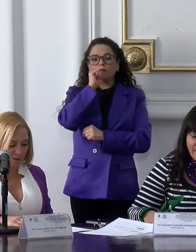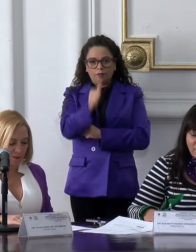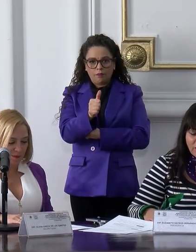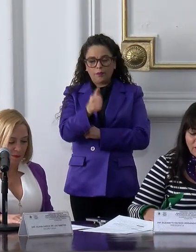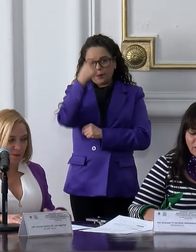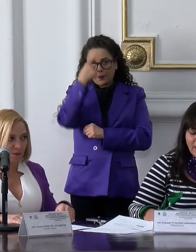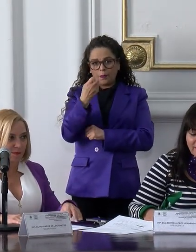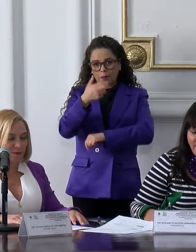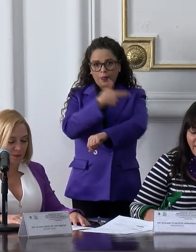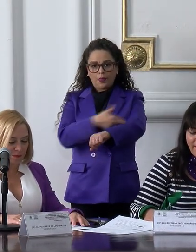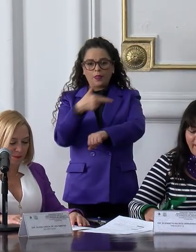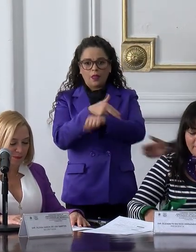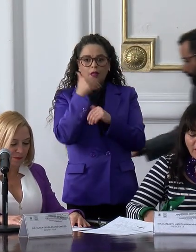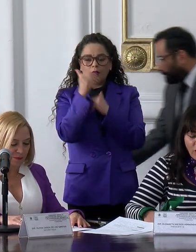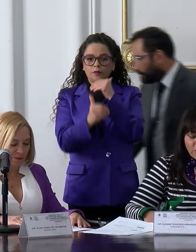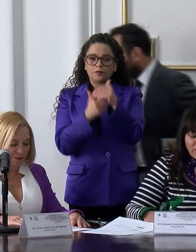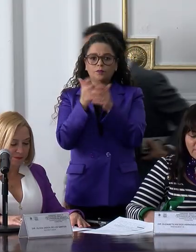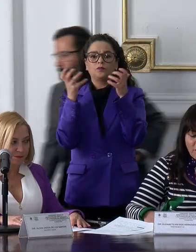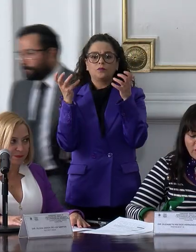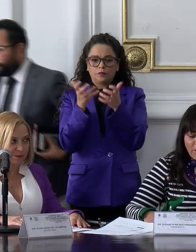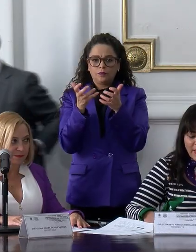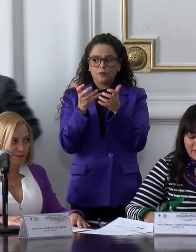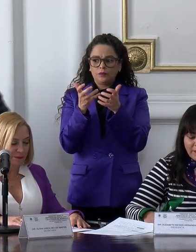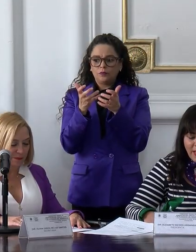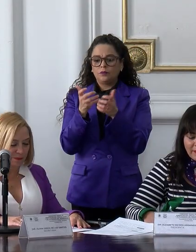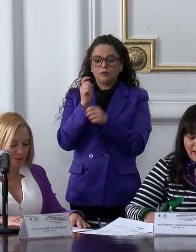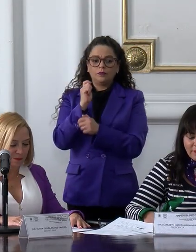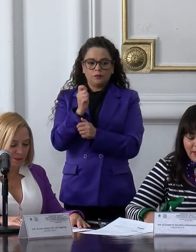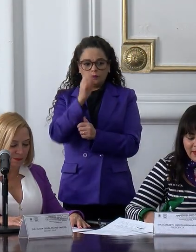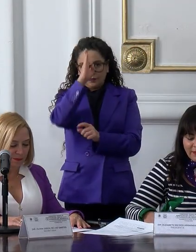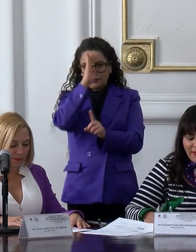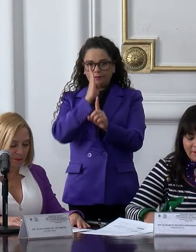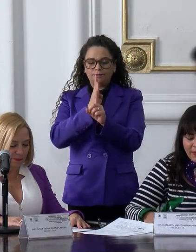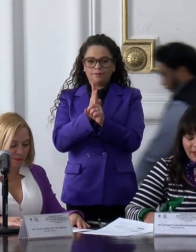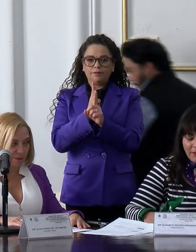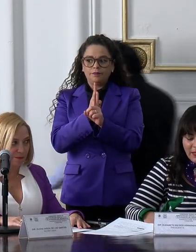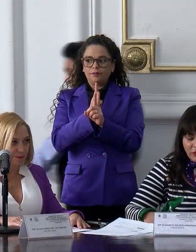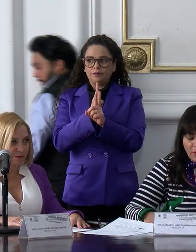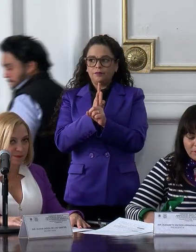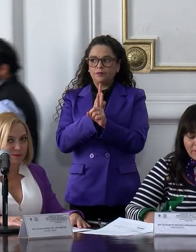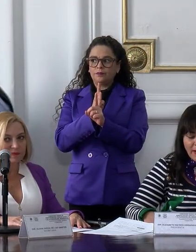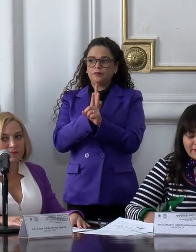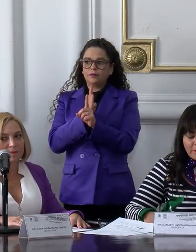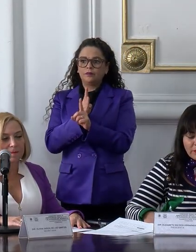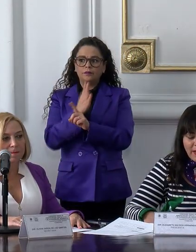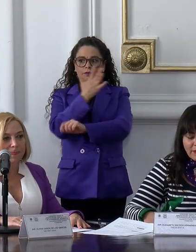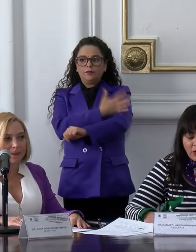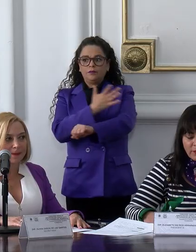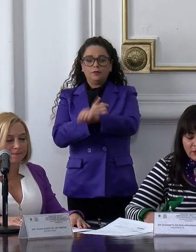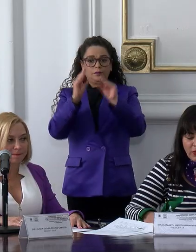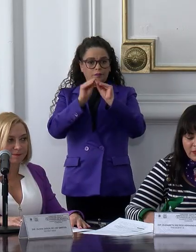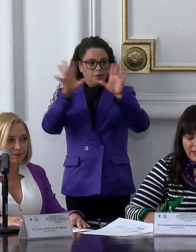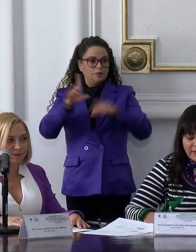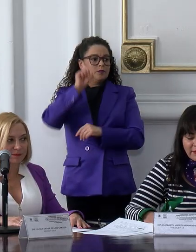garantizar que el proceso se realizara bajo los principios de objetividad, transparencia y mérito. Las diputadas y